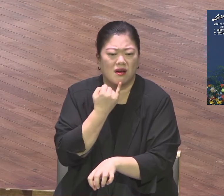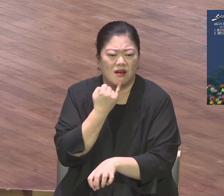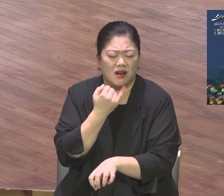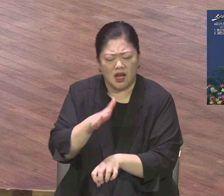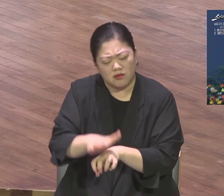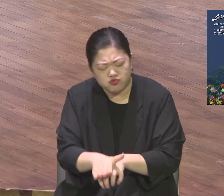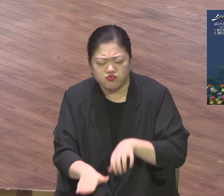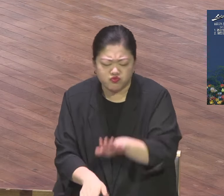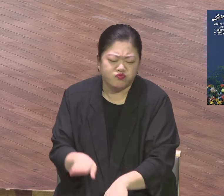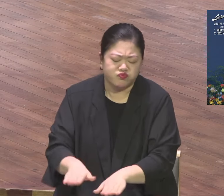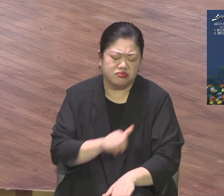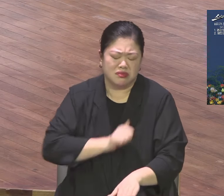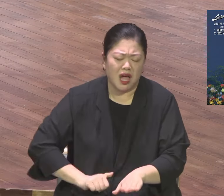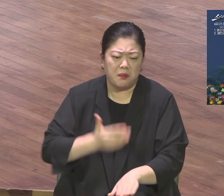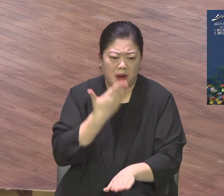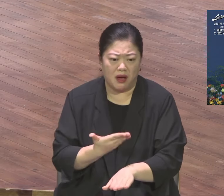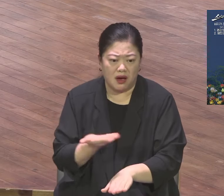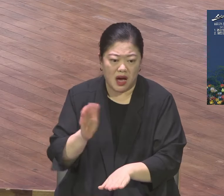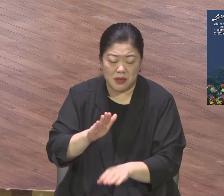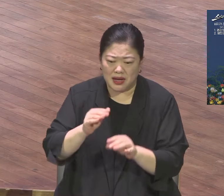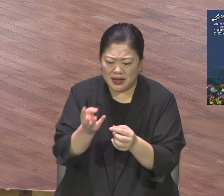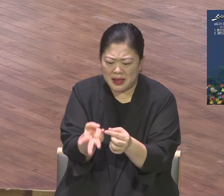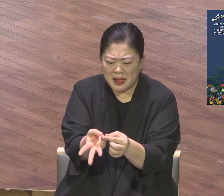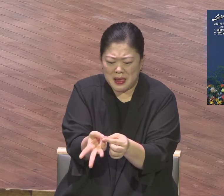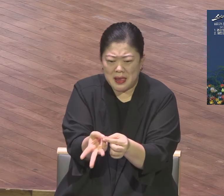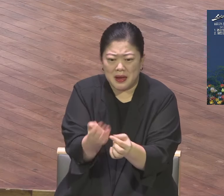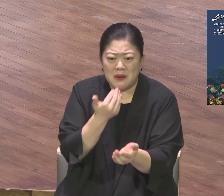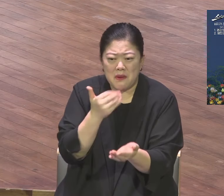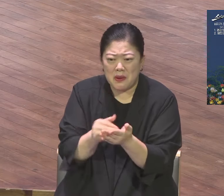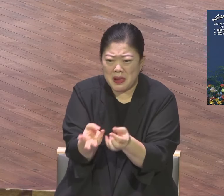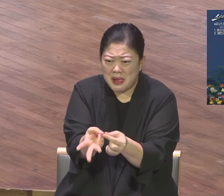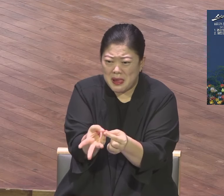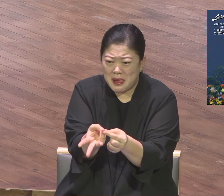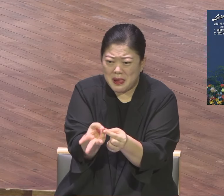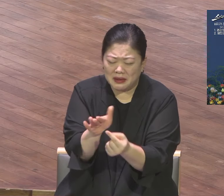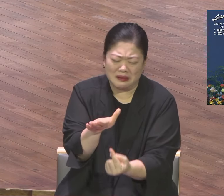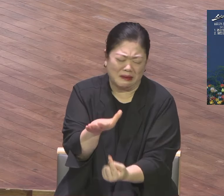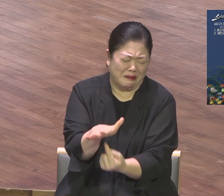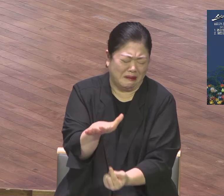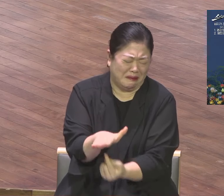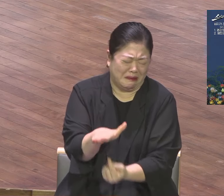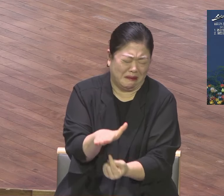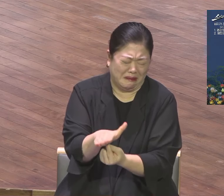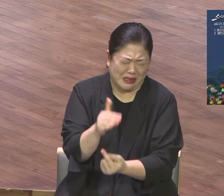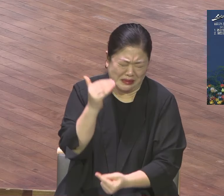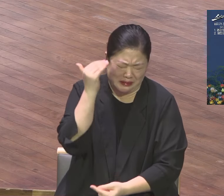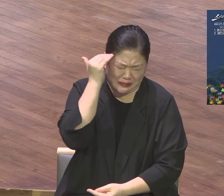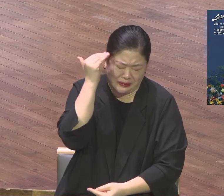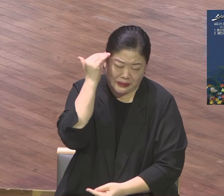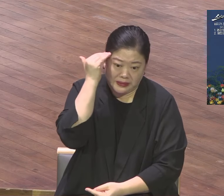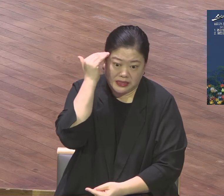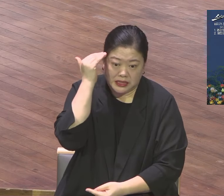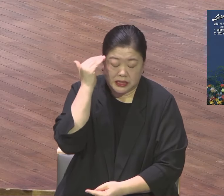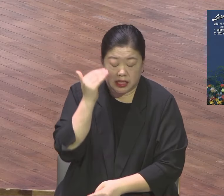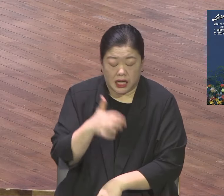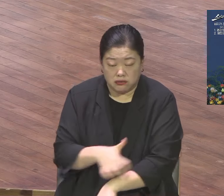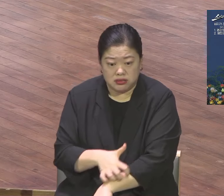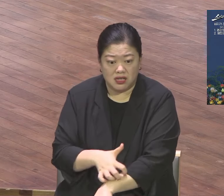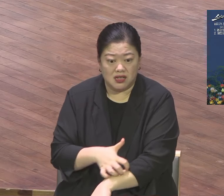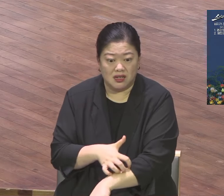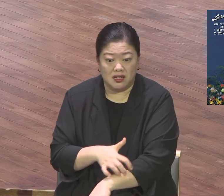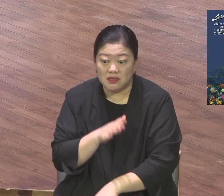것처럼 보일 수 있는데 그것이 문제가 아니고 결국은 내 마음속에 있는 불신앙, 의심,